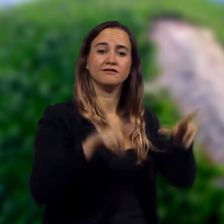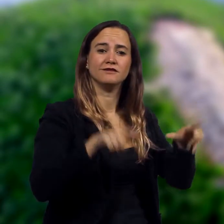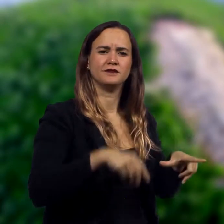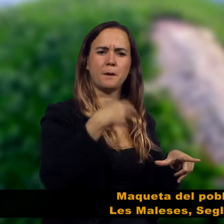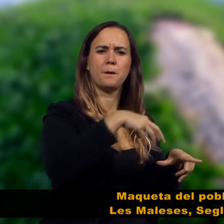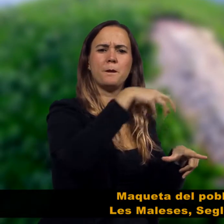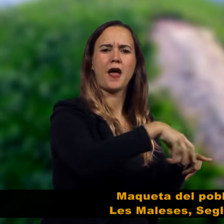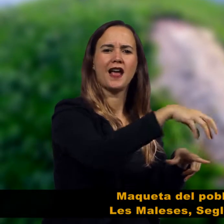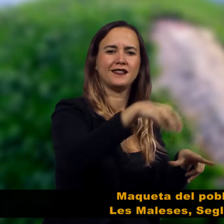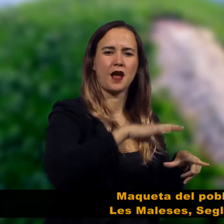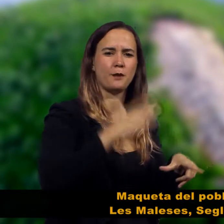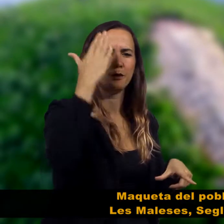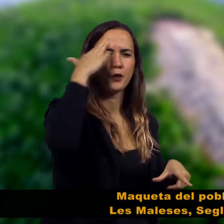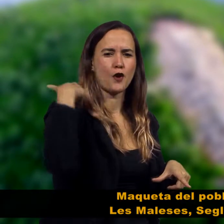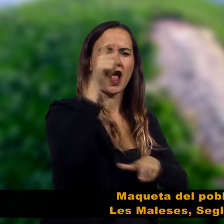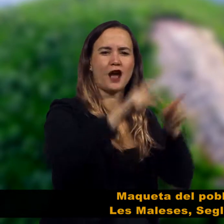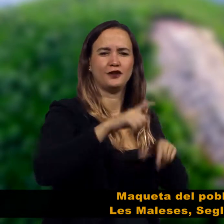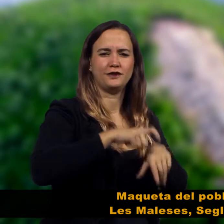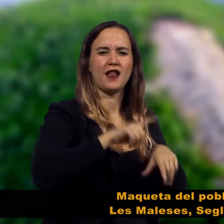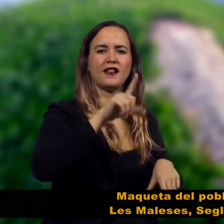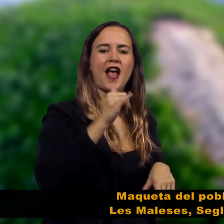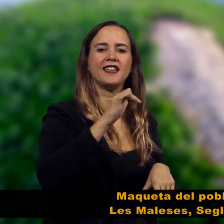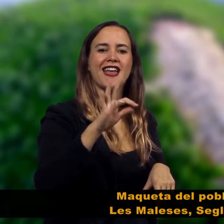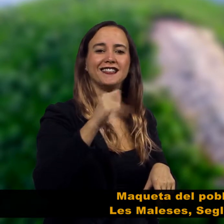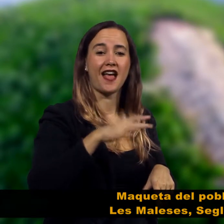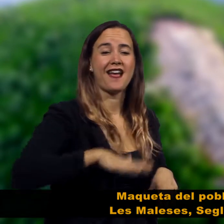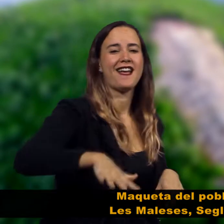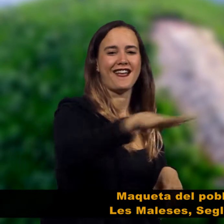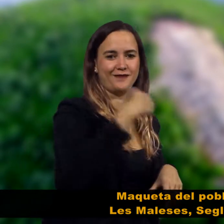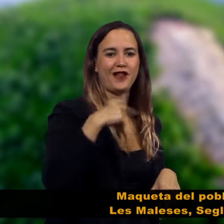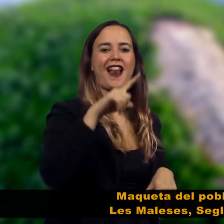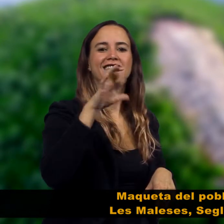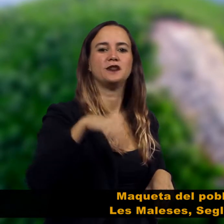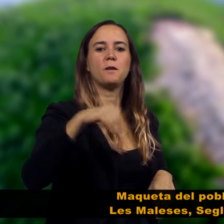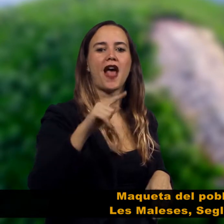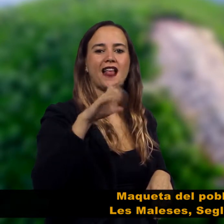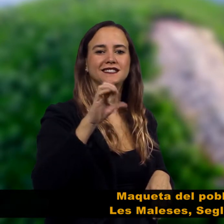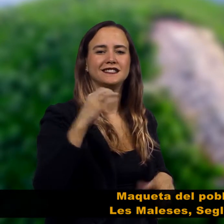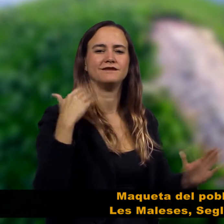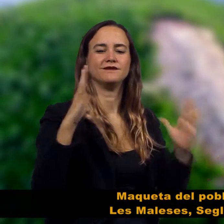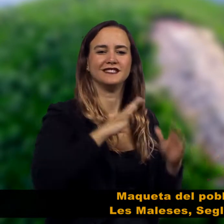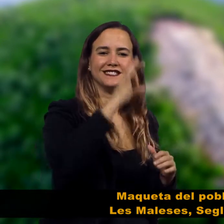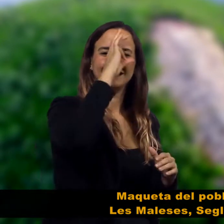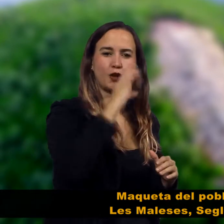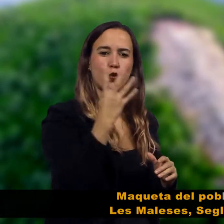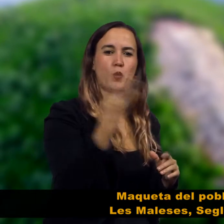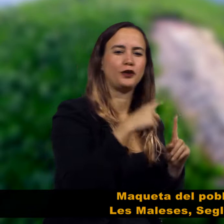2. Punt tàctil, maqueta del poblat laietà de les Maleses, segle IV-III abans de la nostra era.